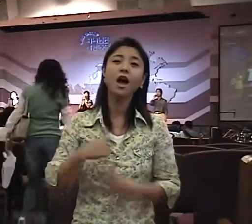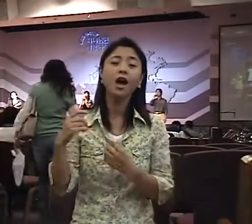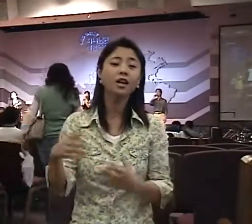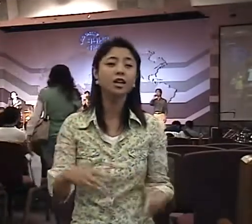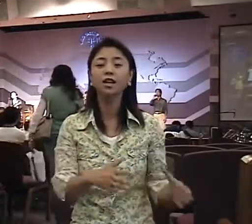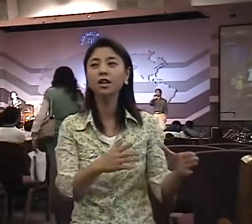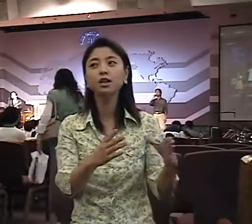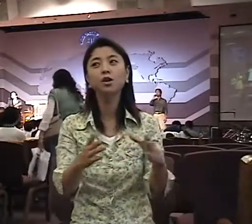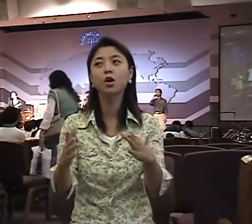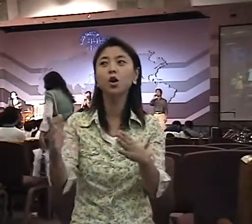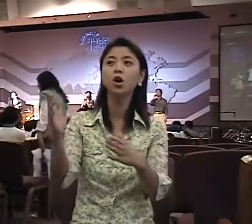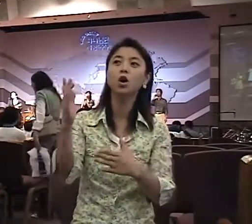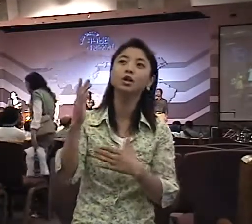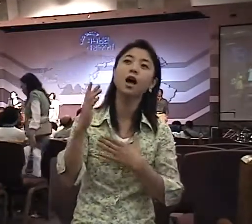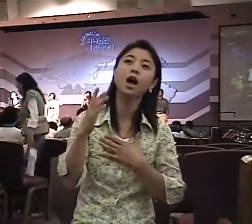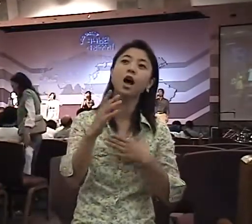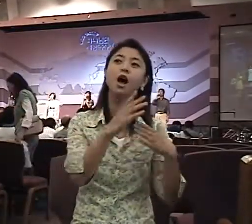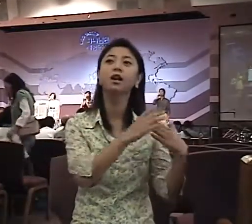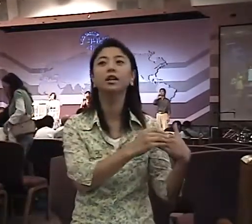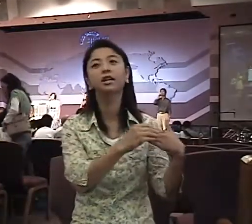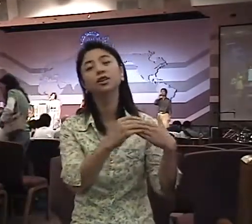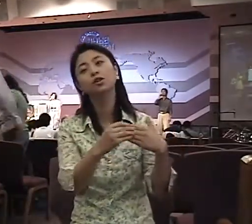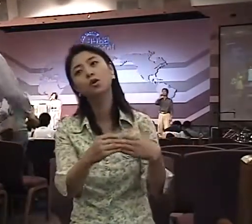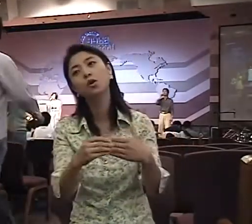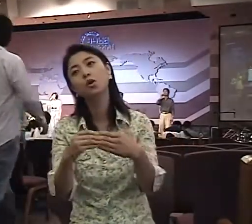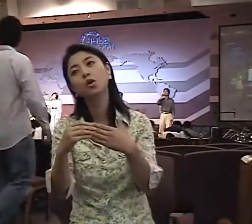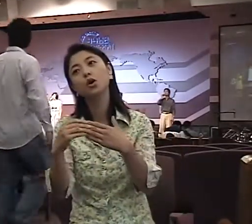의의 길로 날